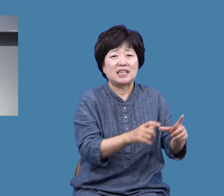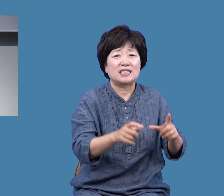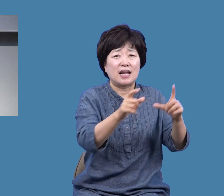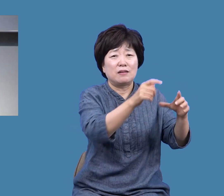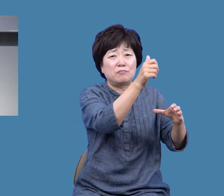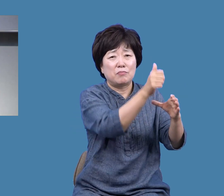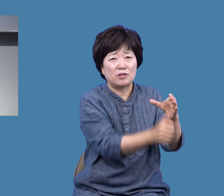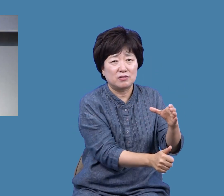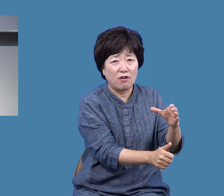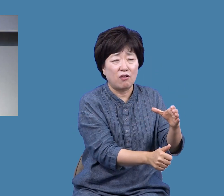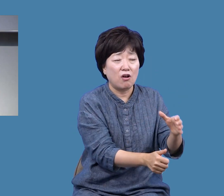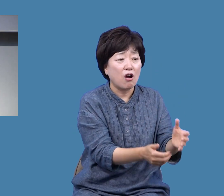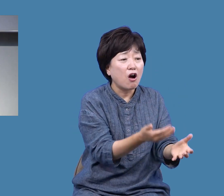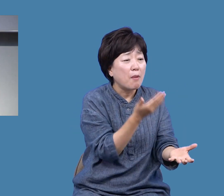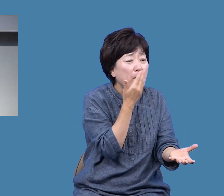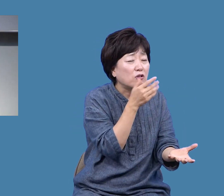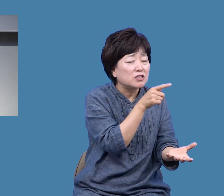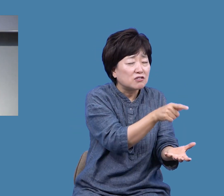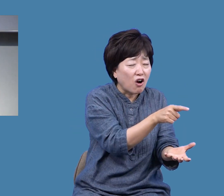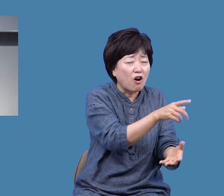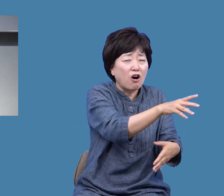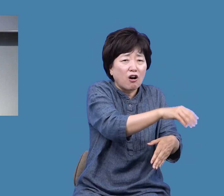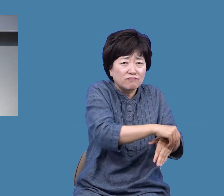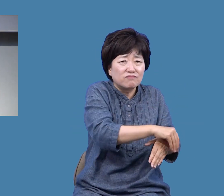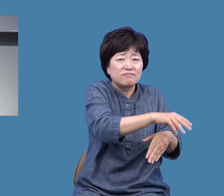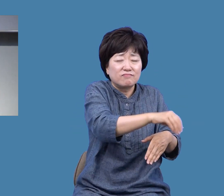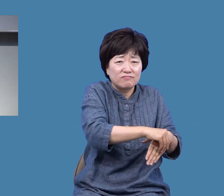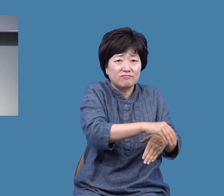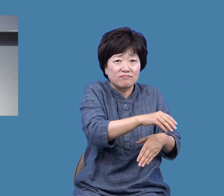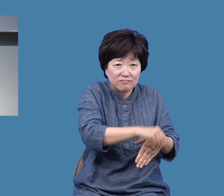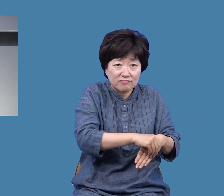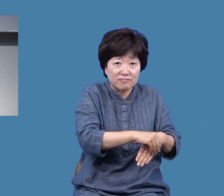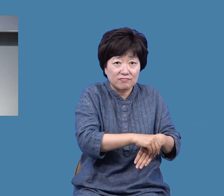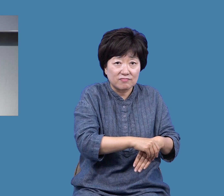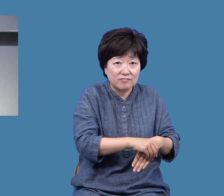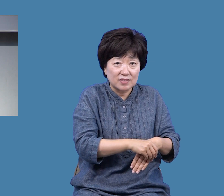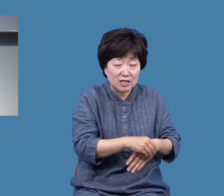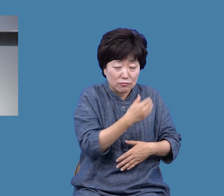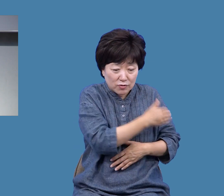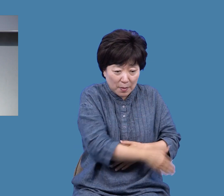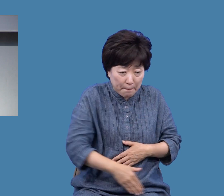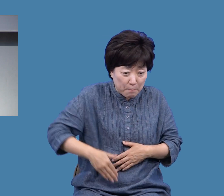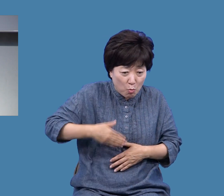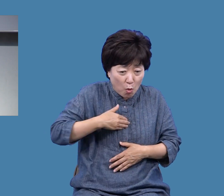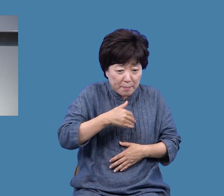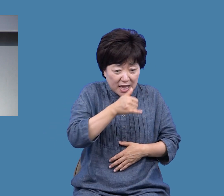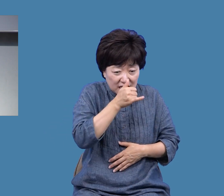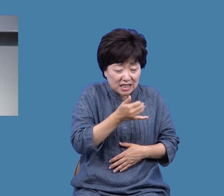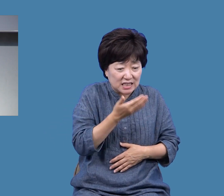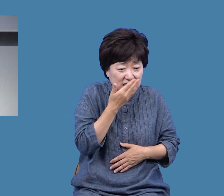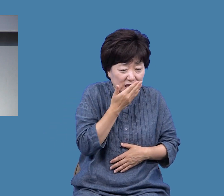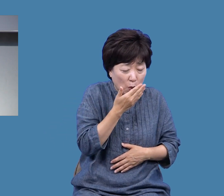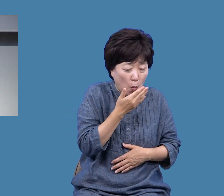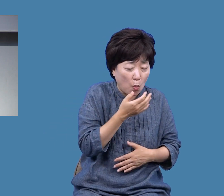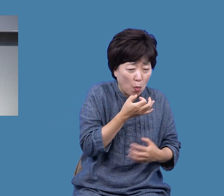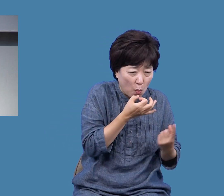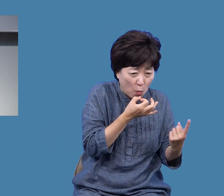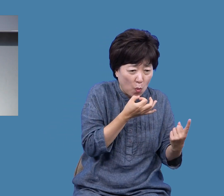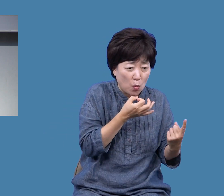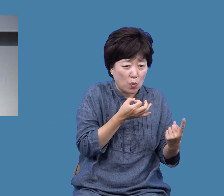이 먹는 것만 가지고 얘기했지만, 먹는 것뿐만이 아니라 우리 몸에 있는 본능들 있죠. 뭐 식욕도 있고, 뭐 아니면